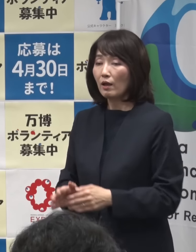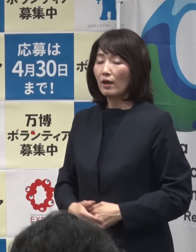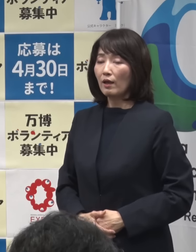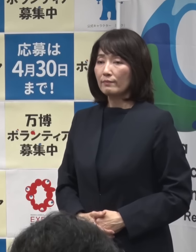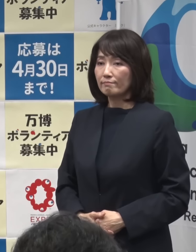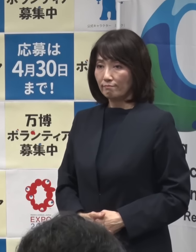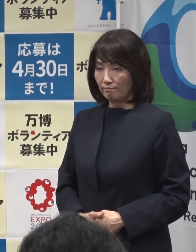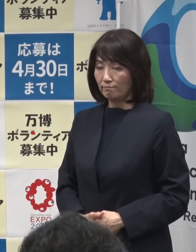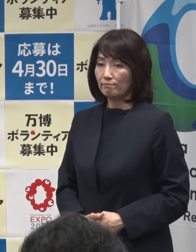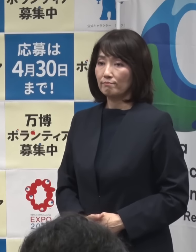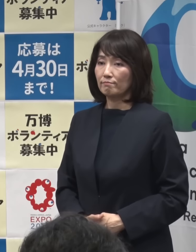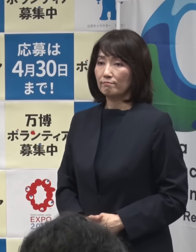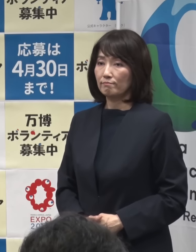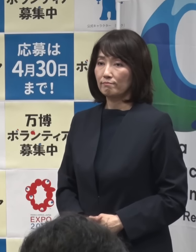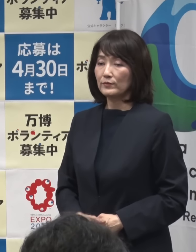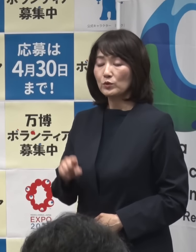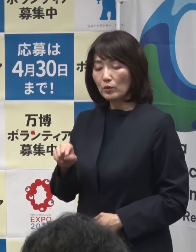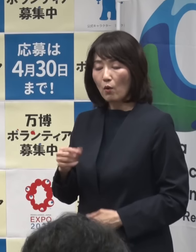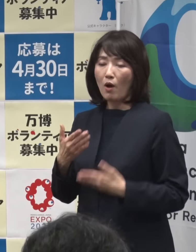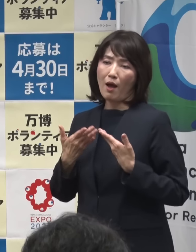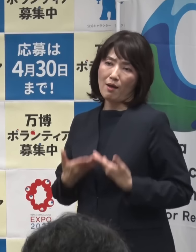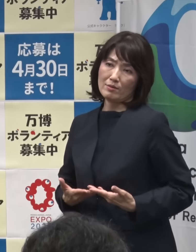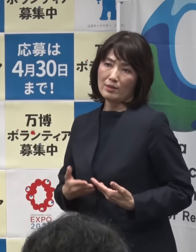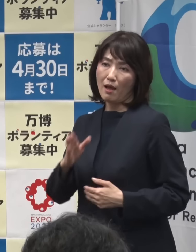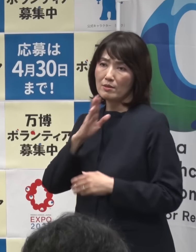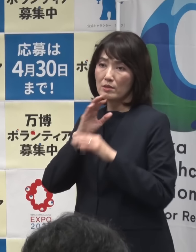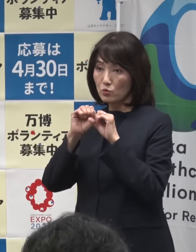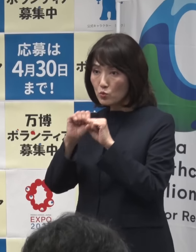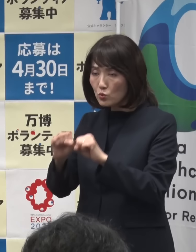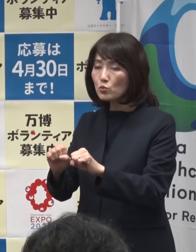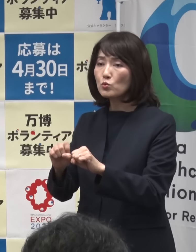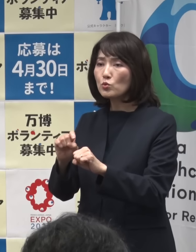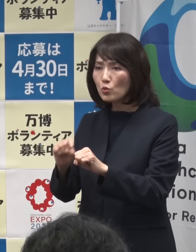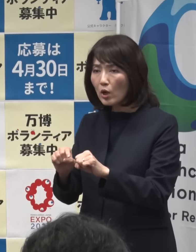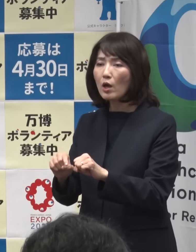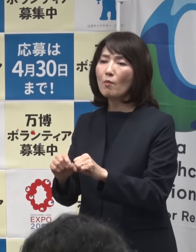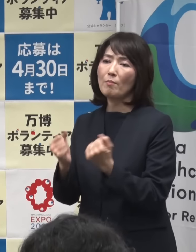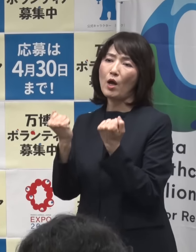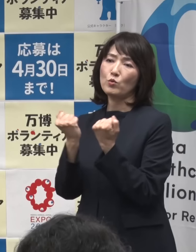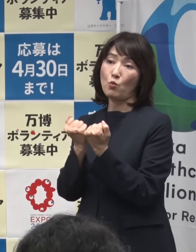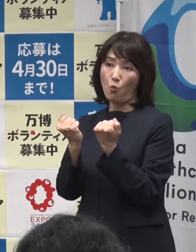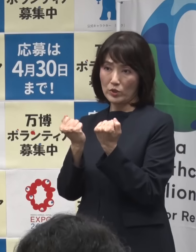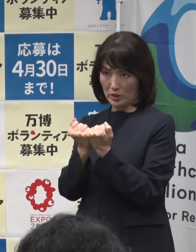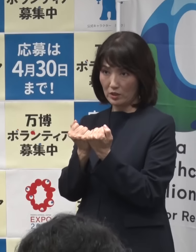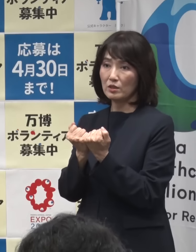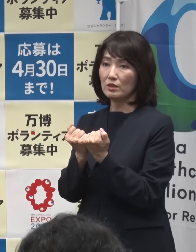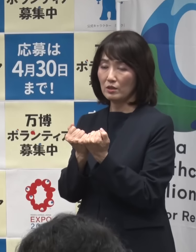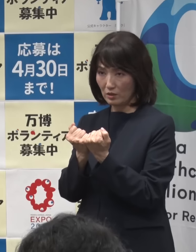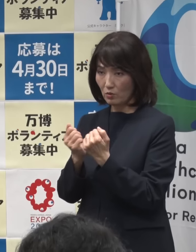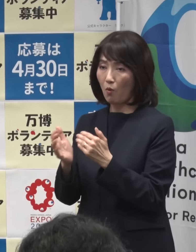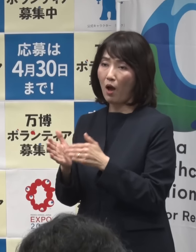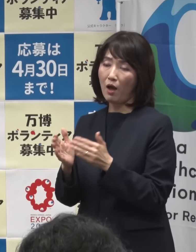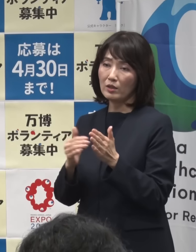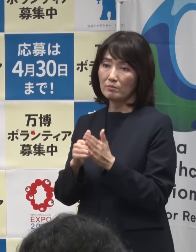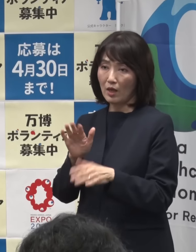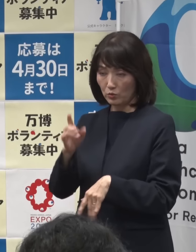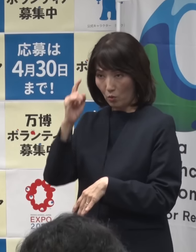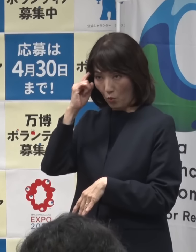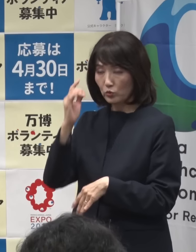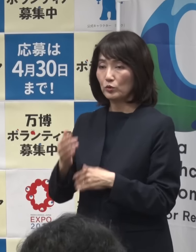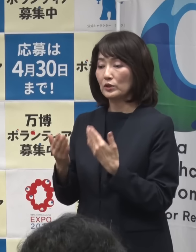そういったことを安全に実施していくということは、ある意味その常識の範囲内でというか、校外学習というのは社